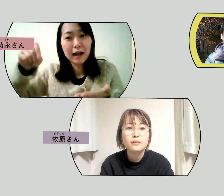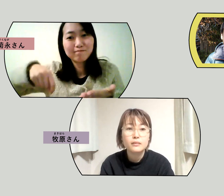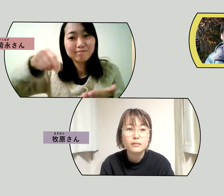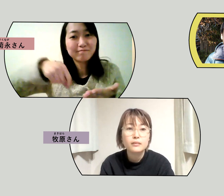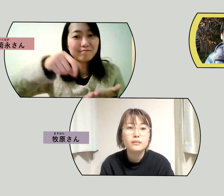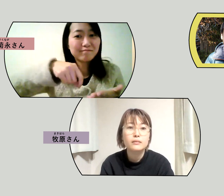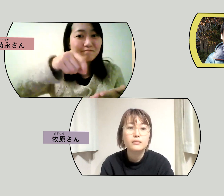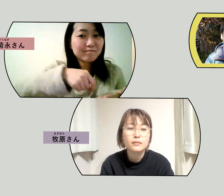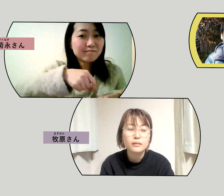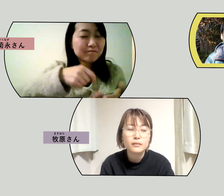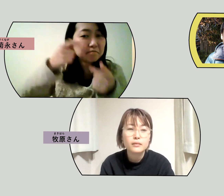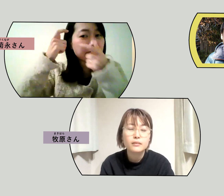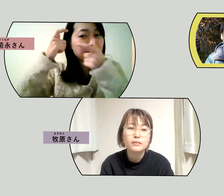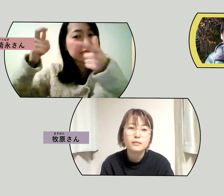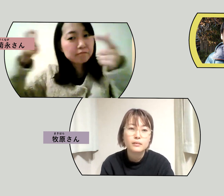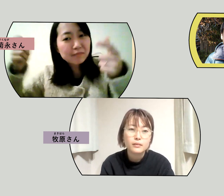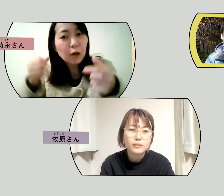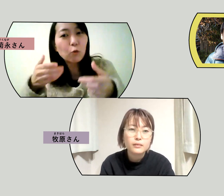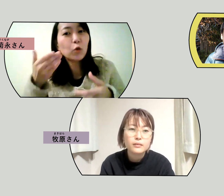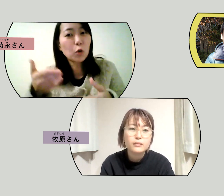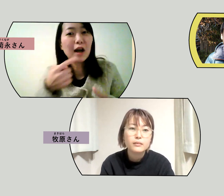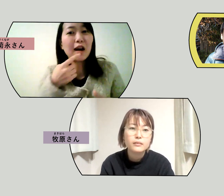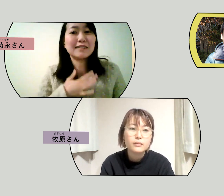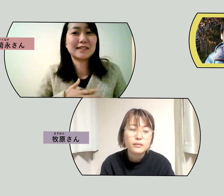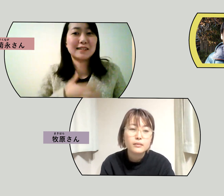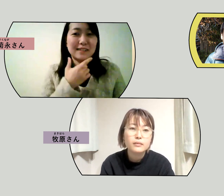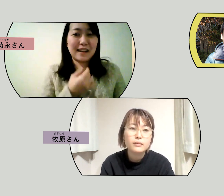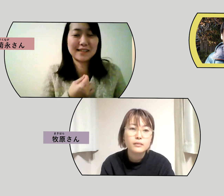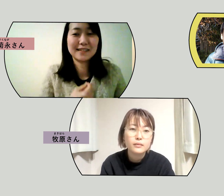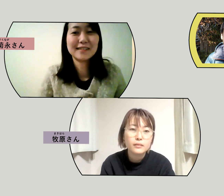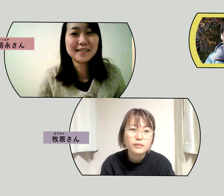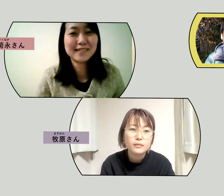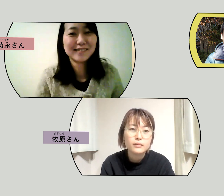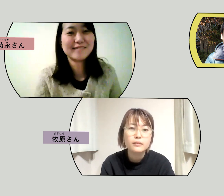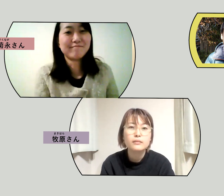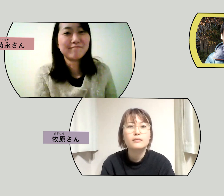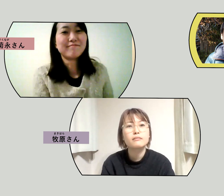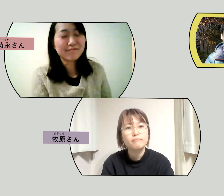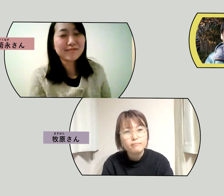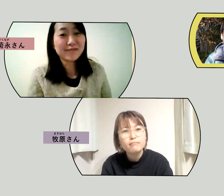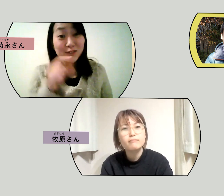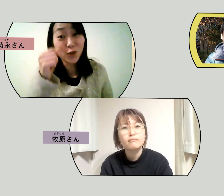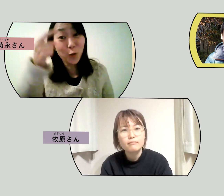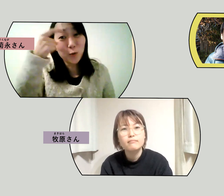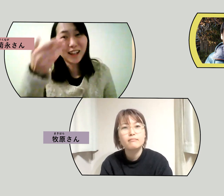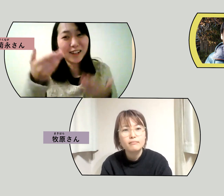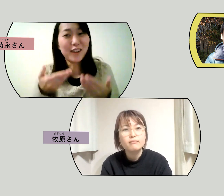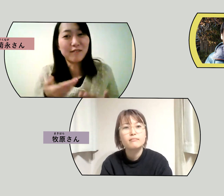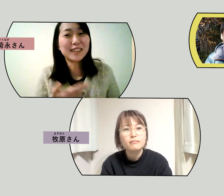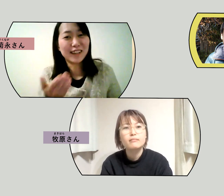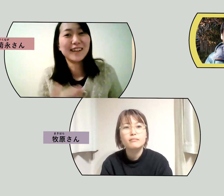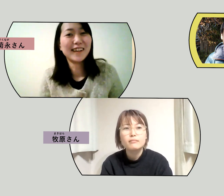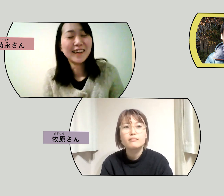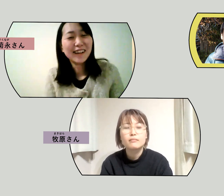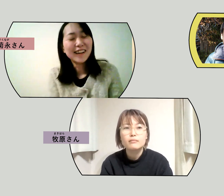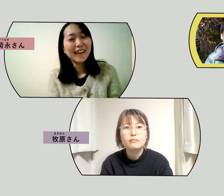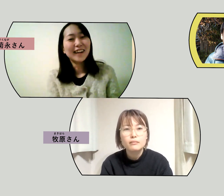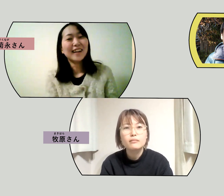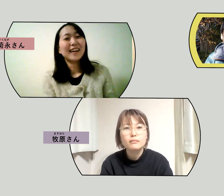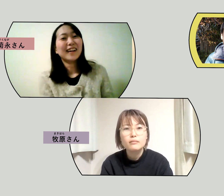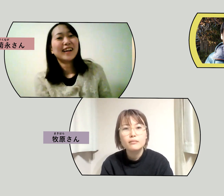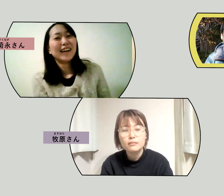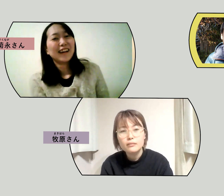どうやって言葉にしたり想像してるのかというのを知りたい